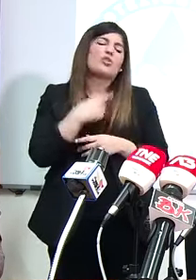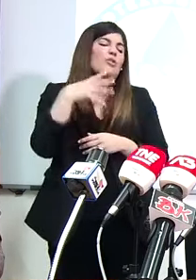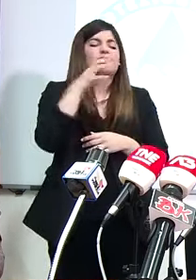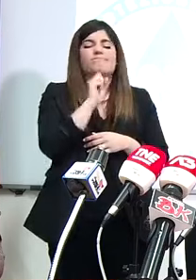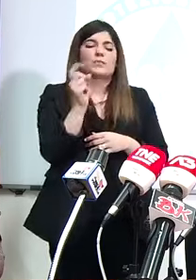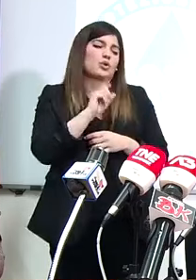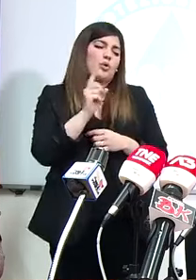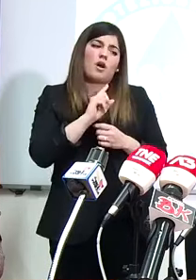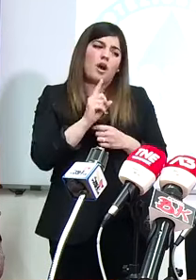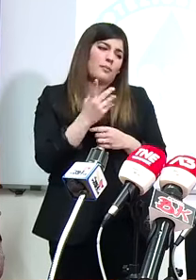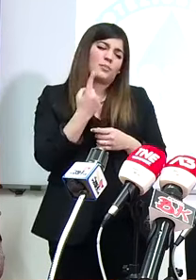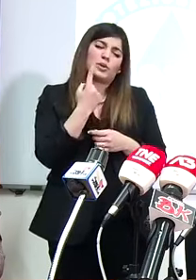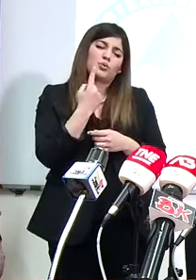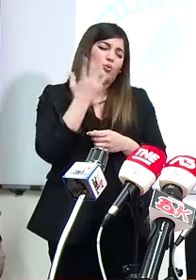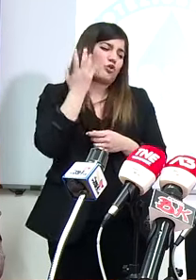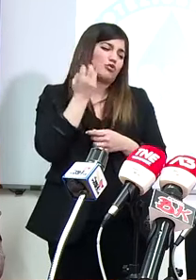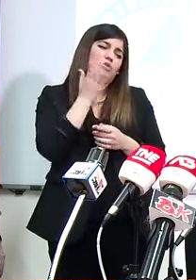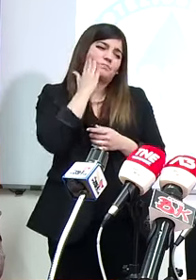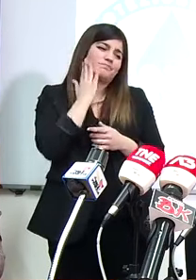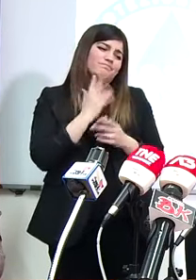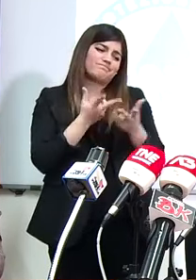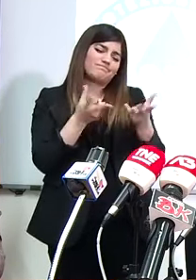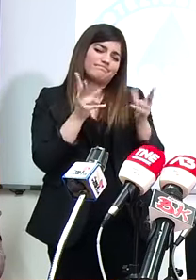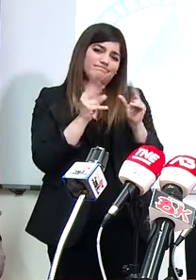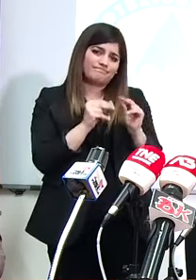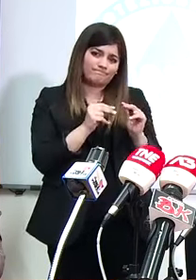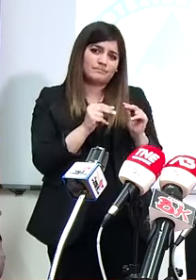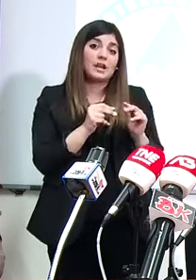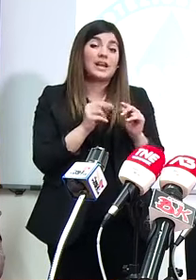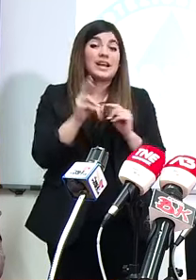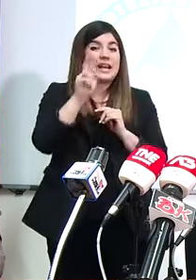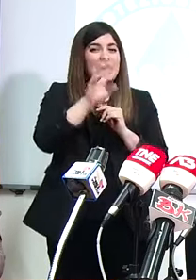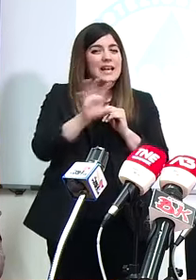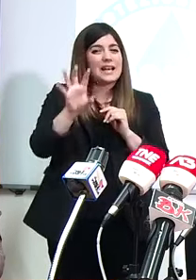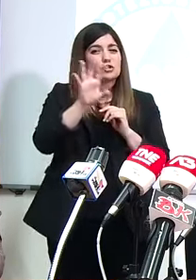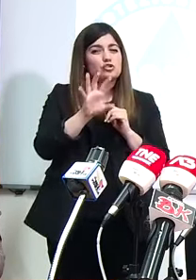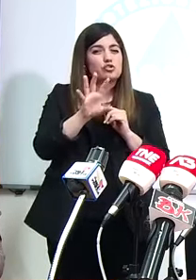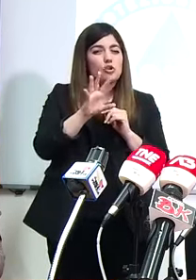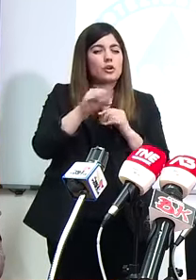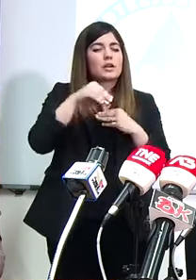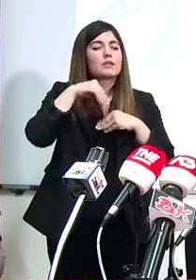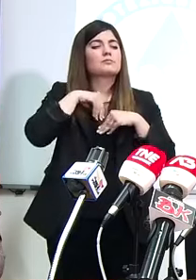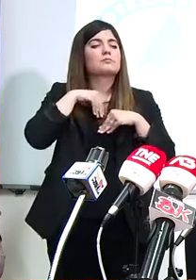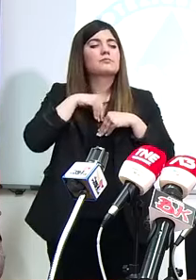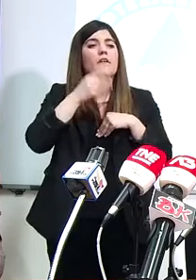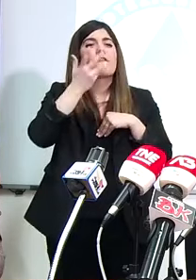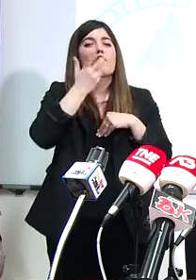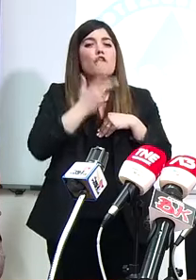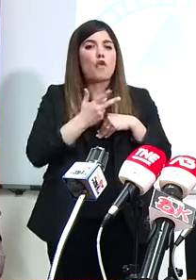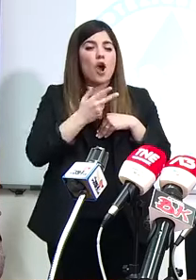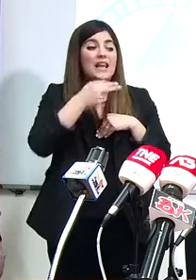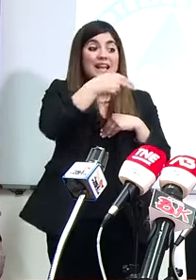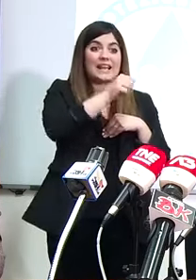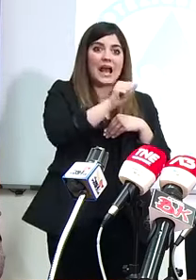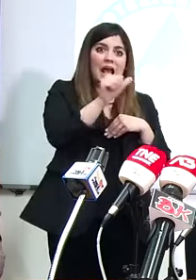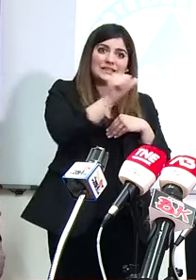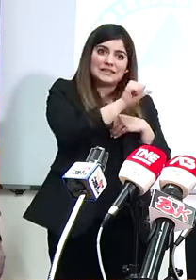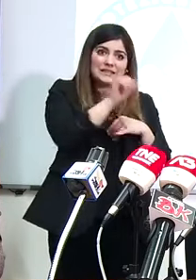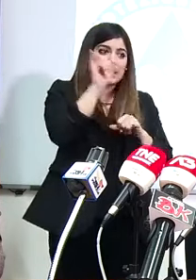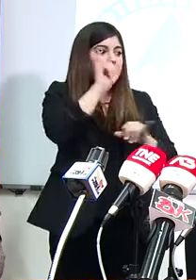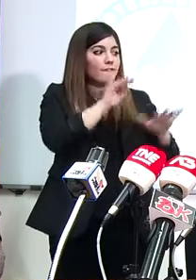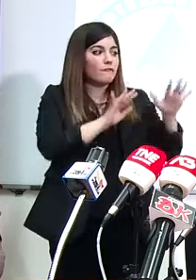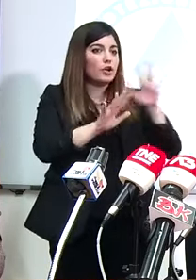chiedo di ripetere perché la regione ha sentito l'esigenza di scrivere ai nas e informare in ars e il 12